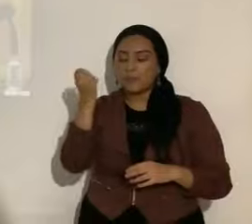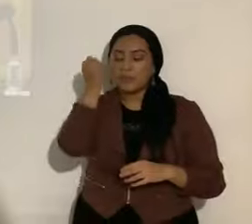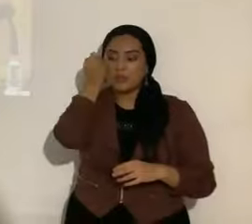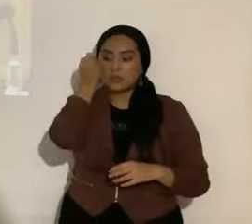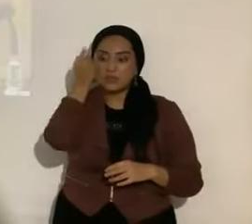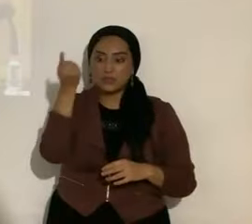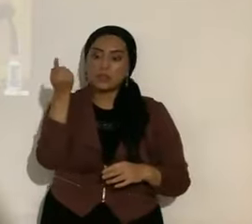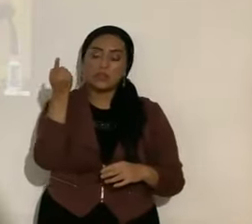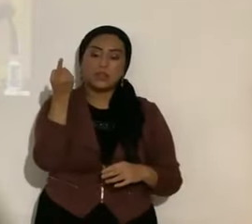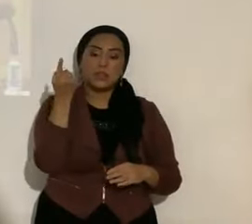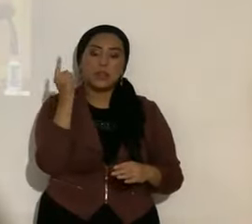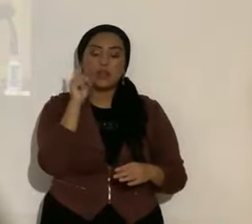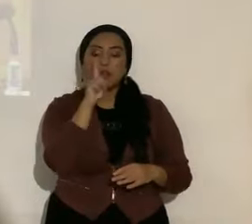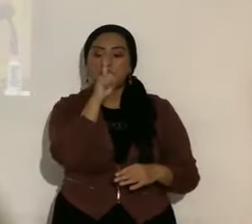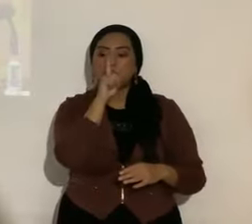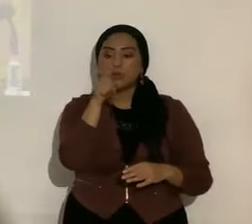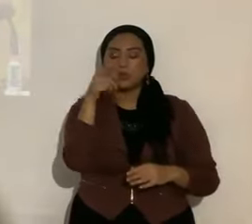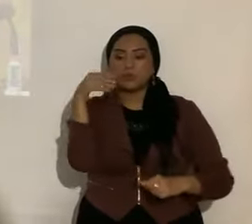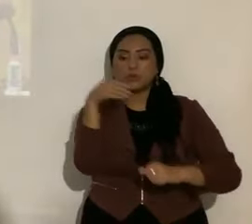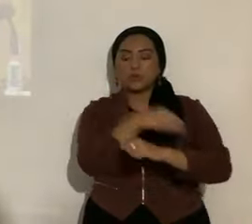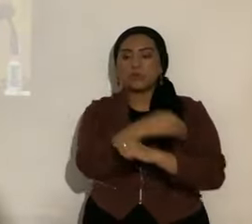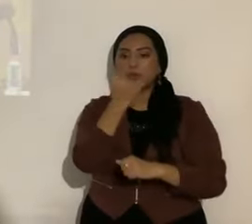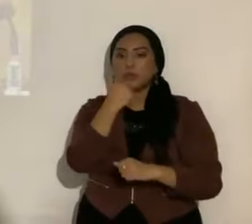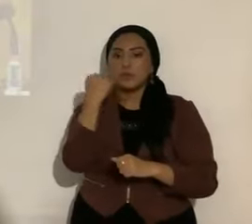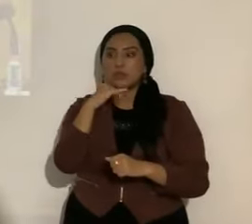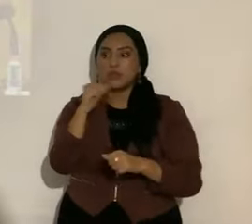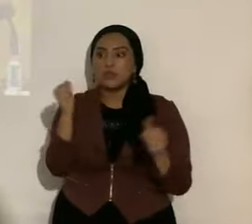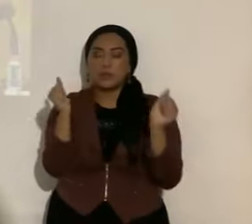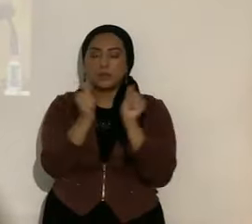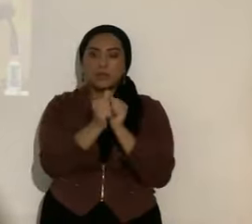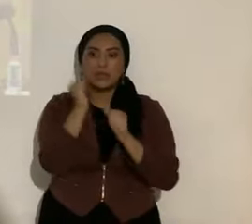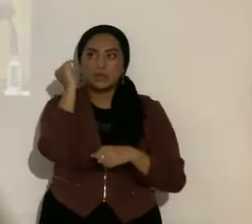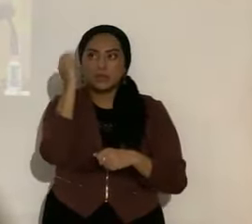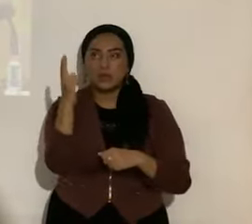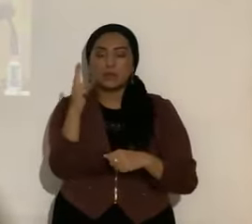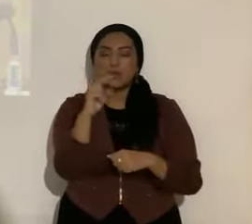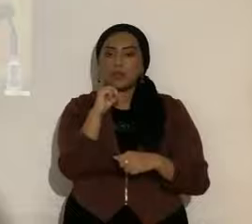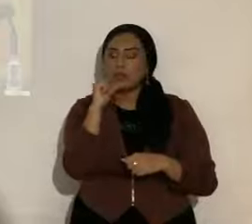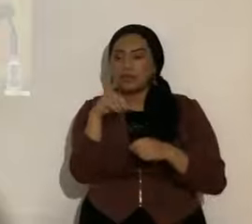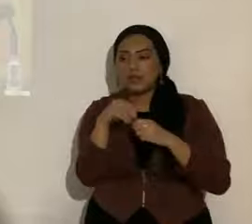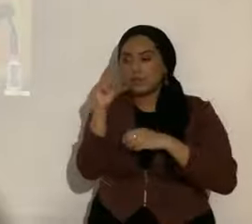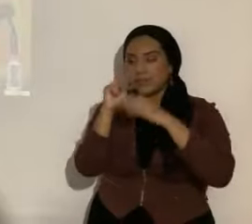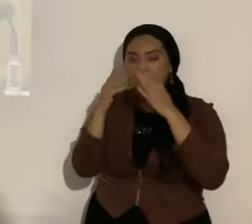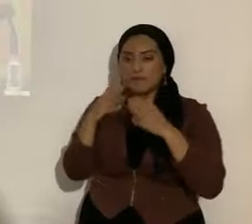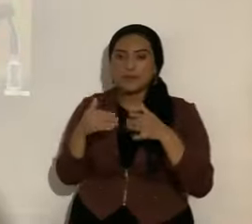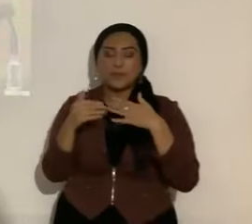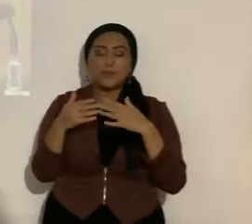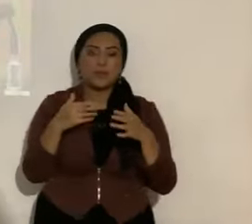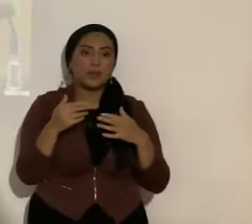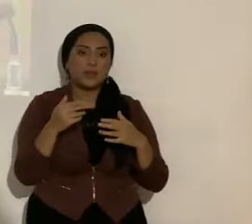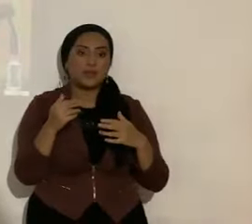reconoció la verdadera fuerza de Israel está en Yahweh, no en los profetas, a pesar de que